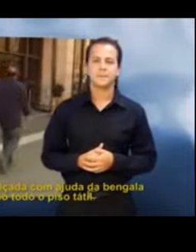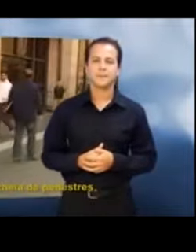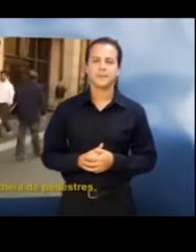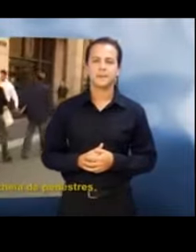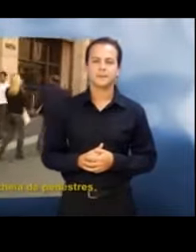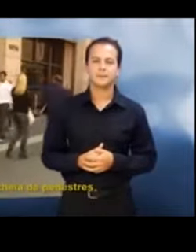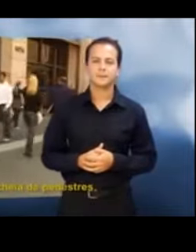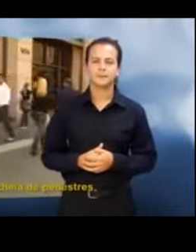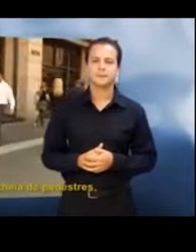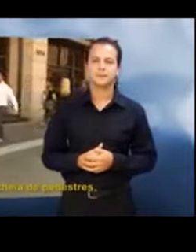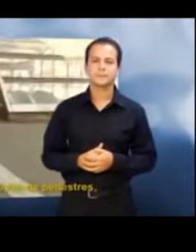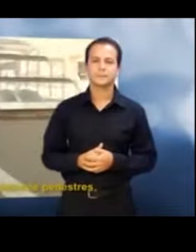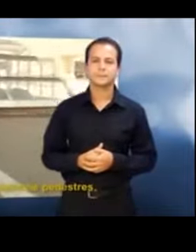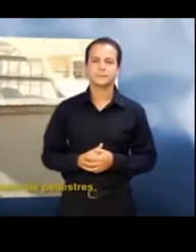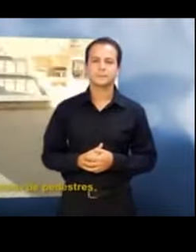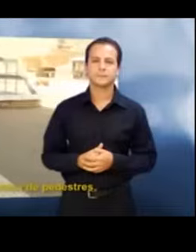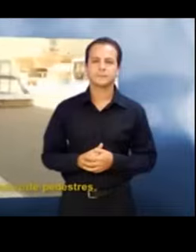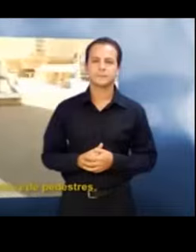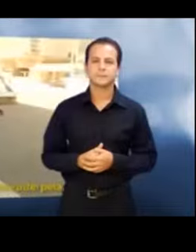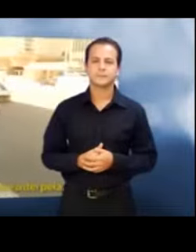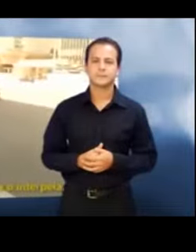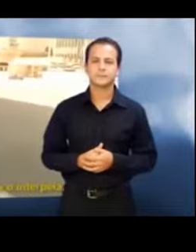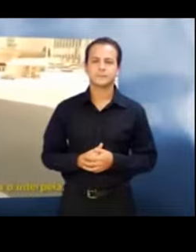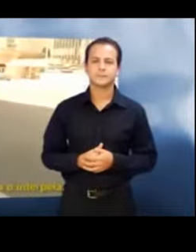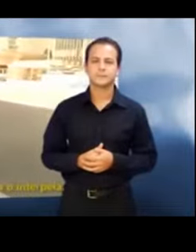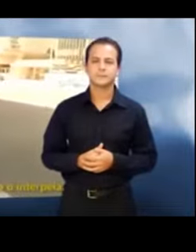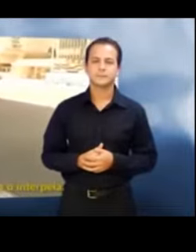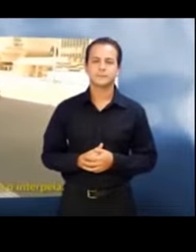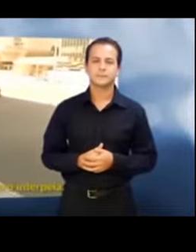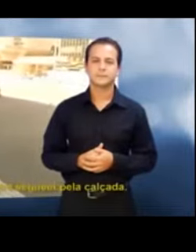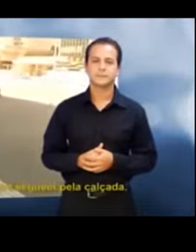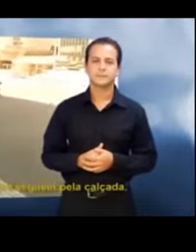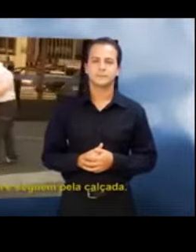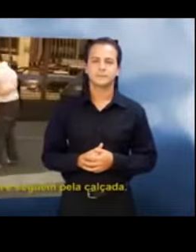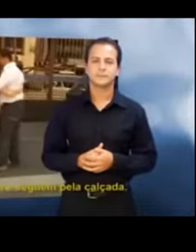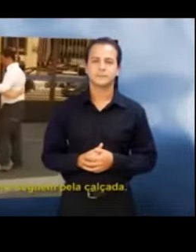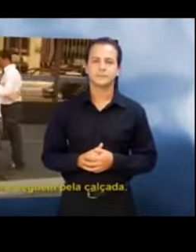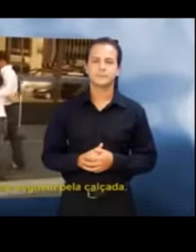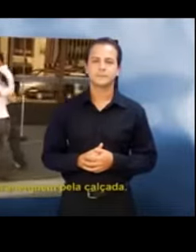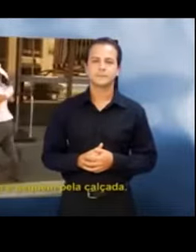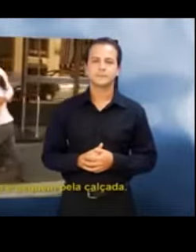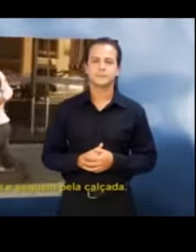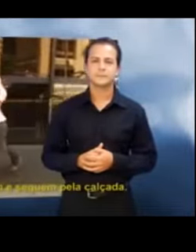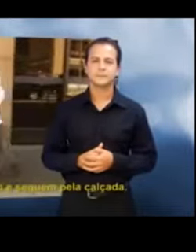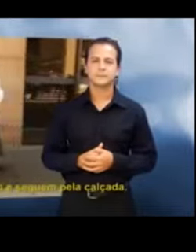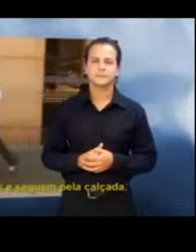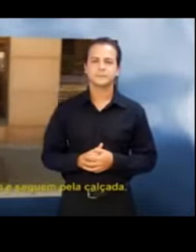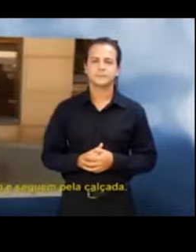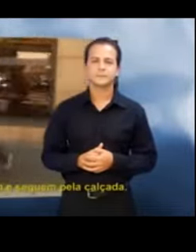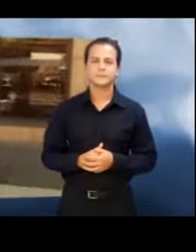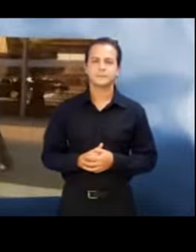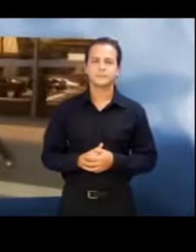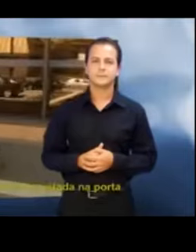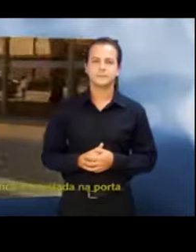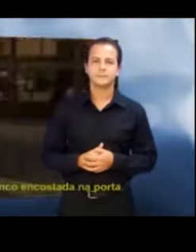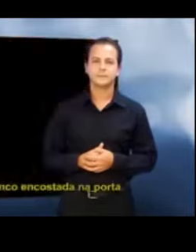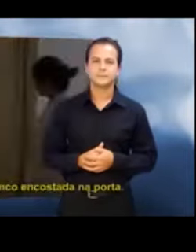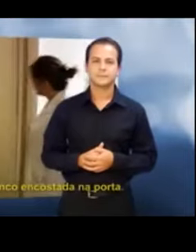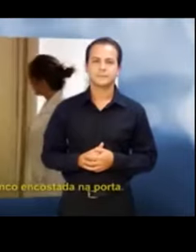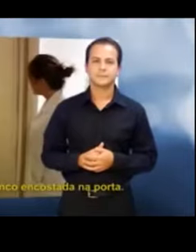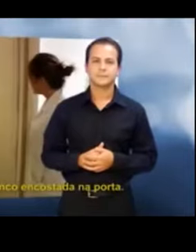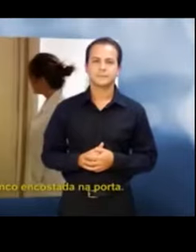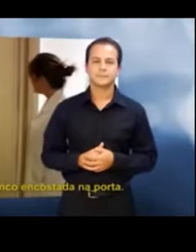tátil. A calçada está cheia de pedestres. Uma moça o interpela. Se abraçam, se beijam e seguem pela calçada.